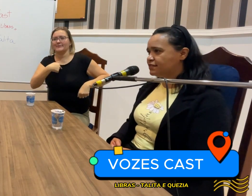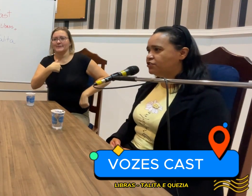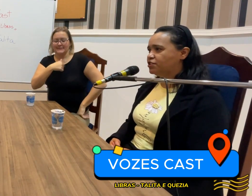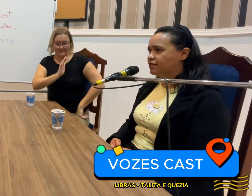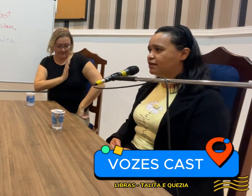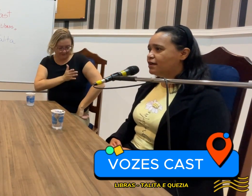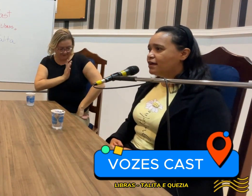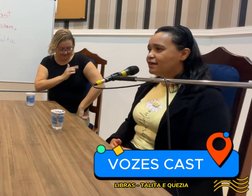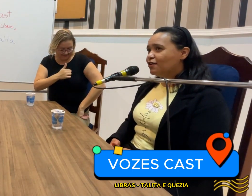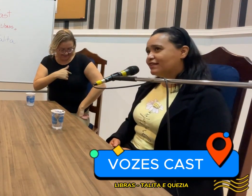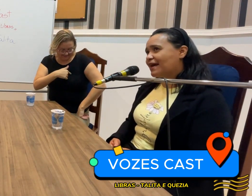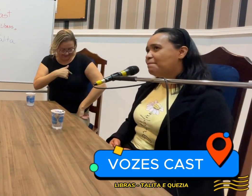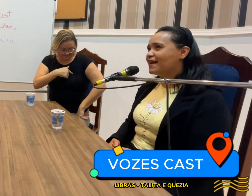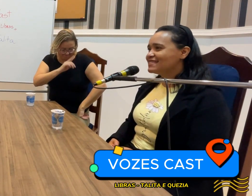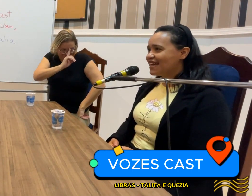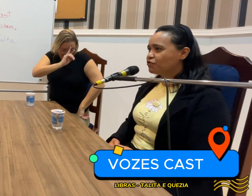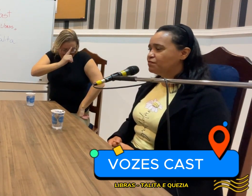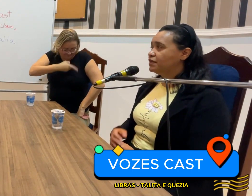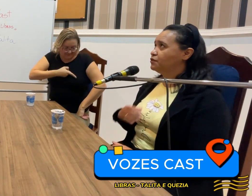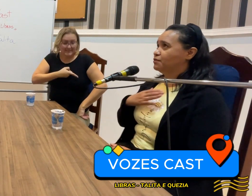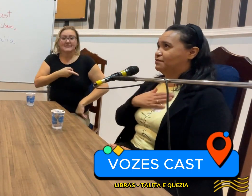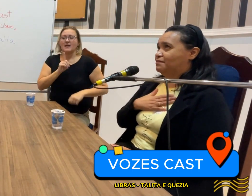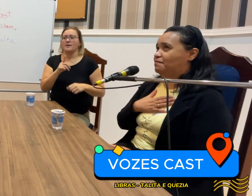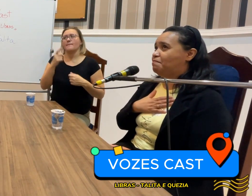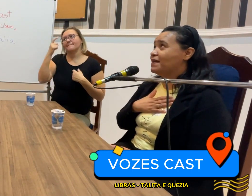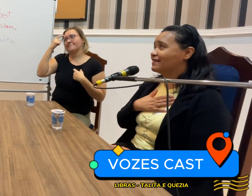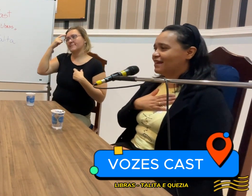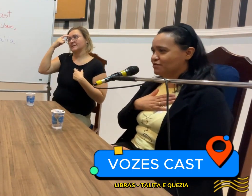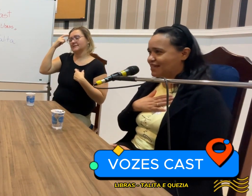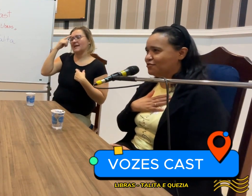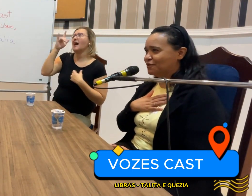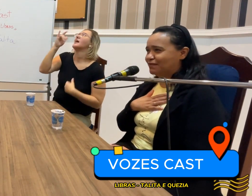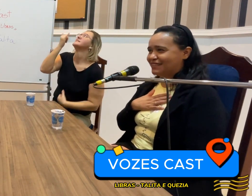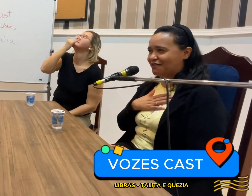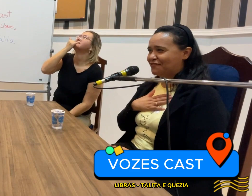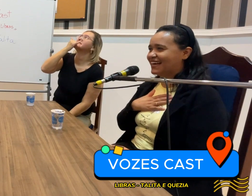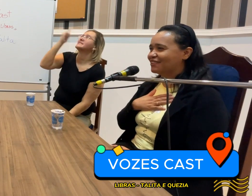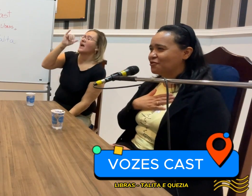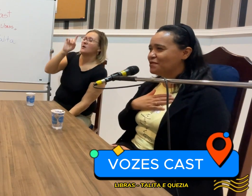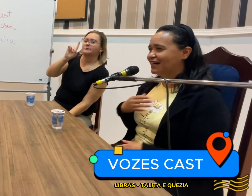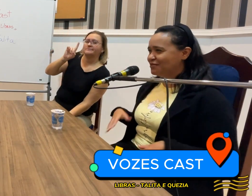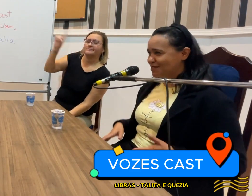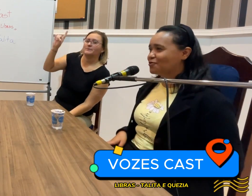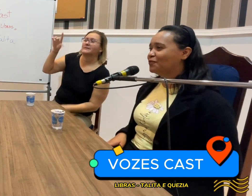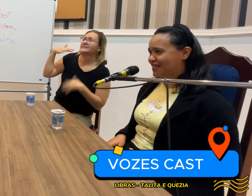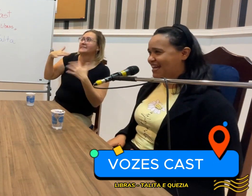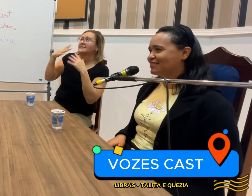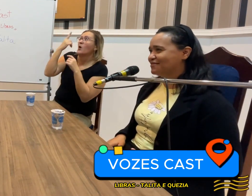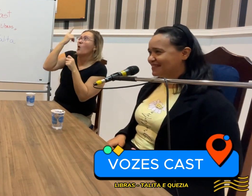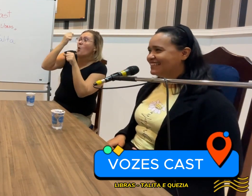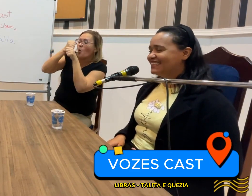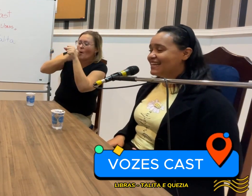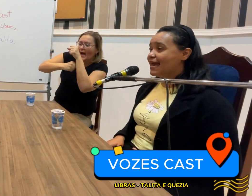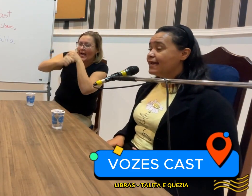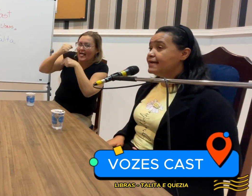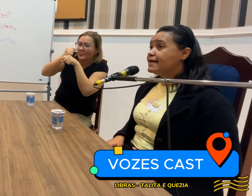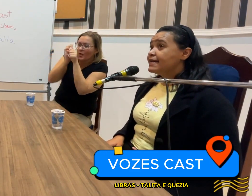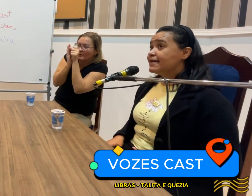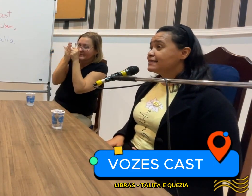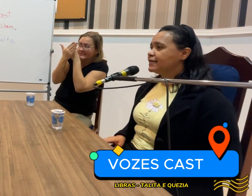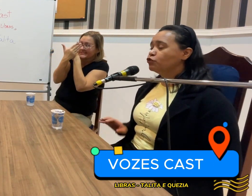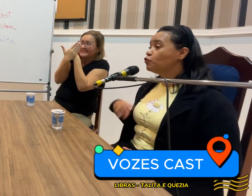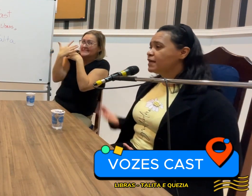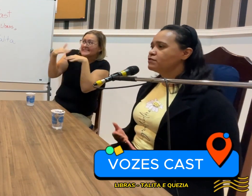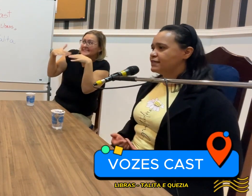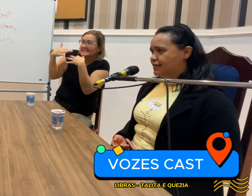me decidi. Uau. E eu até pensei comigo, perdão, Senhor, por ter ficado 1 ano me escondendo. Exatamente. Né?